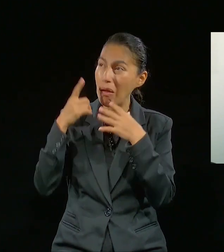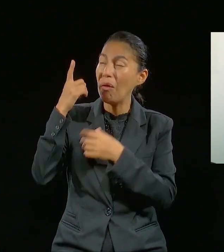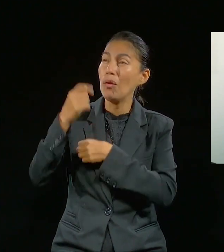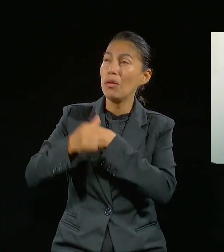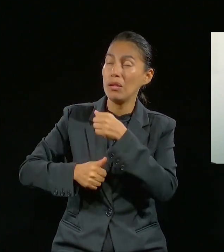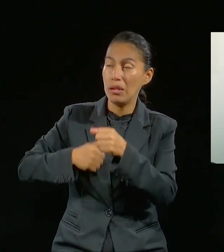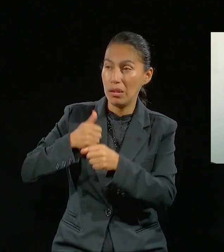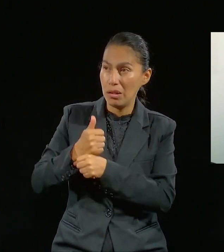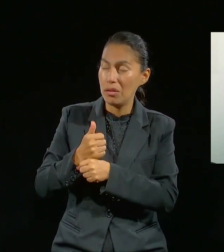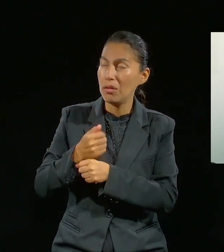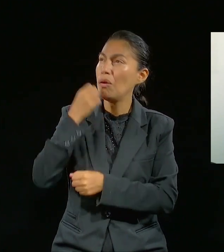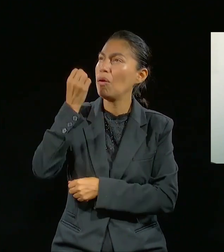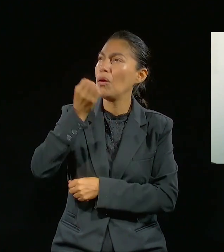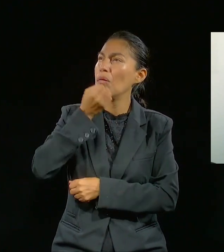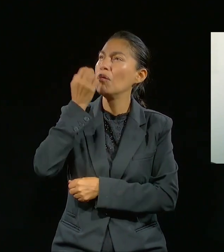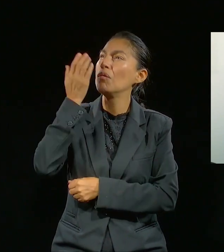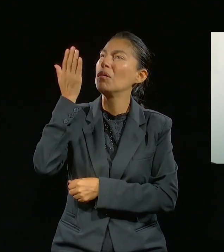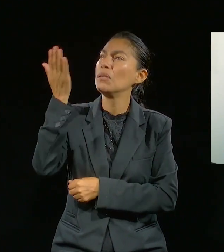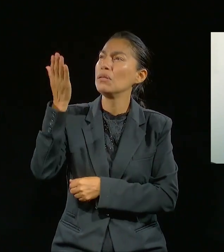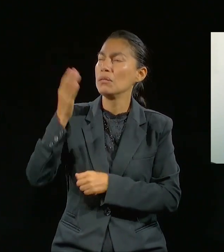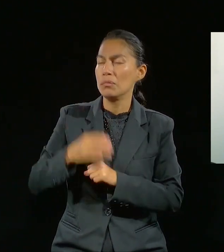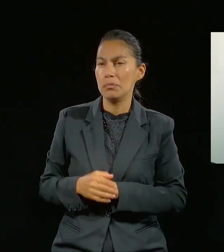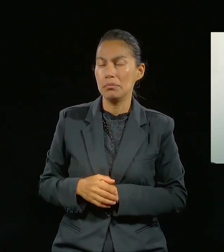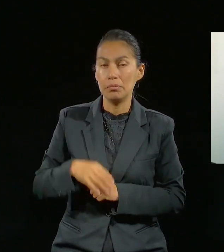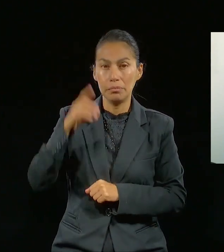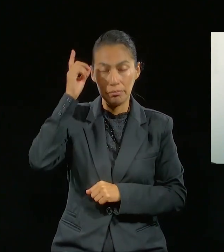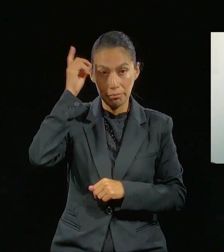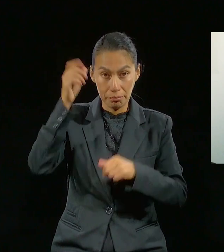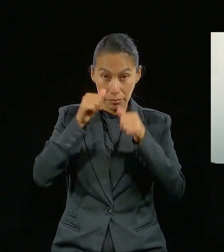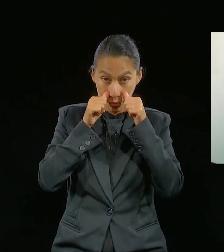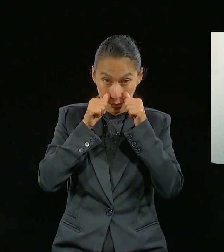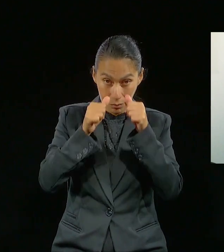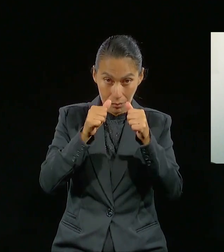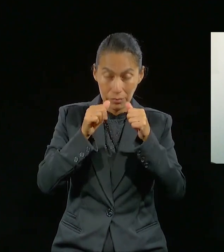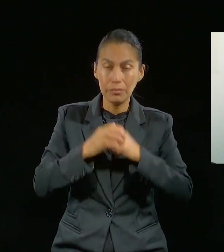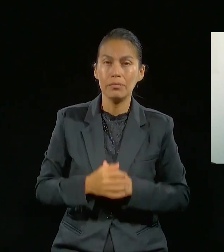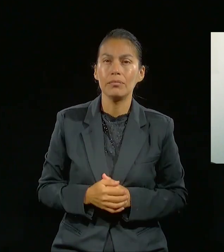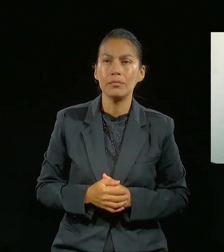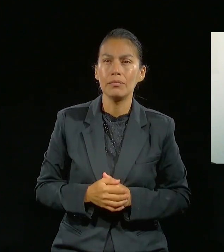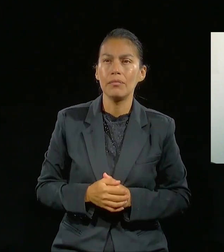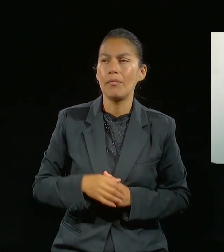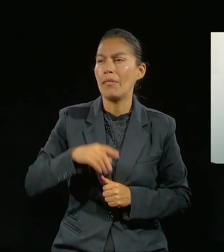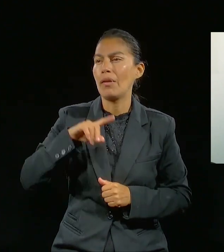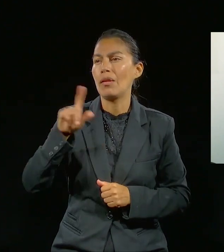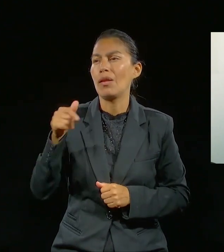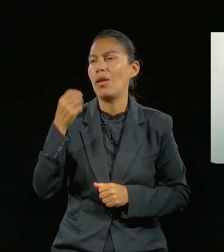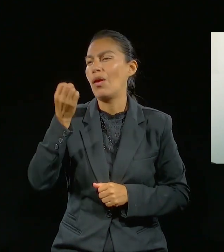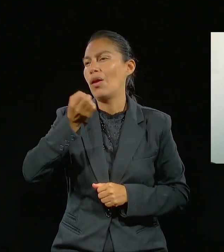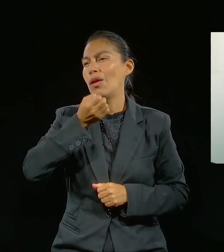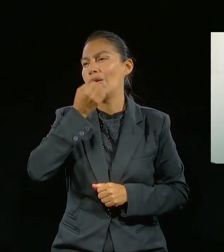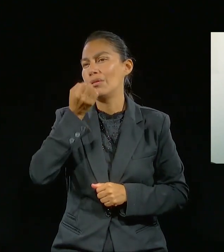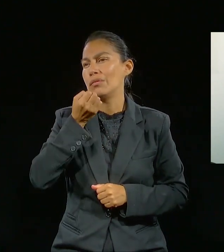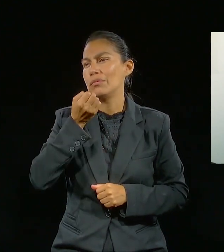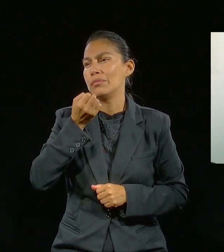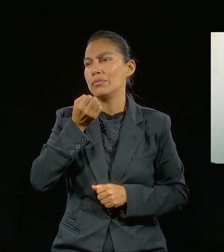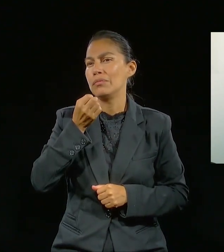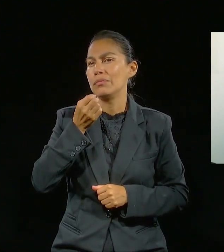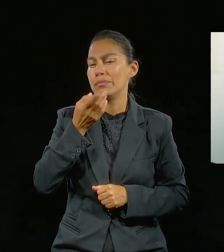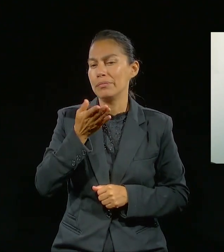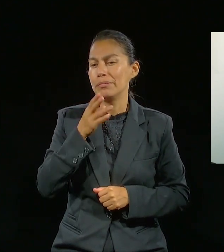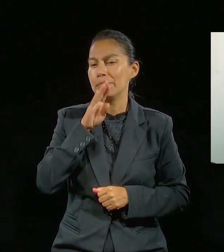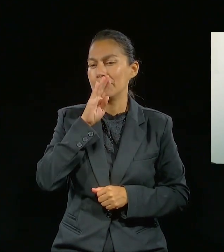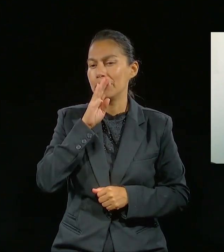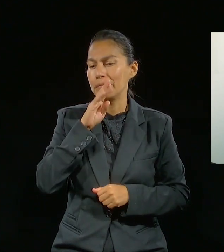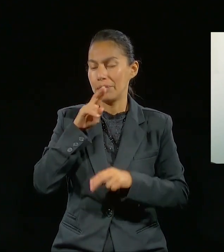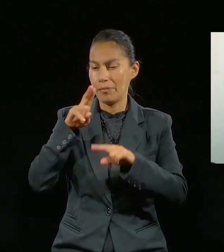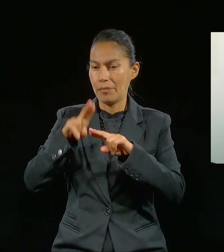Dios. Un año le pedimos a Dios y Dios nos escuchó. Ahorita en la grabación. Me dice mi hijo, mamá, ¿te vas a sentar